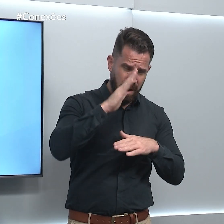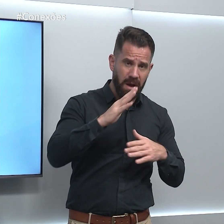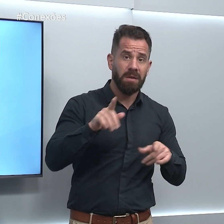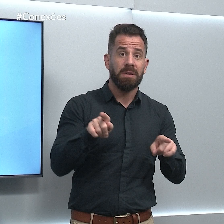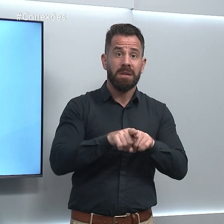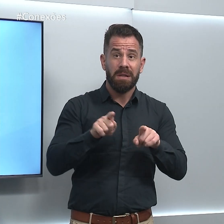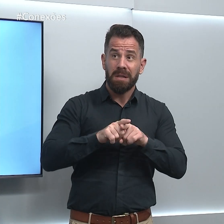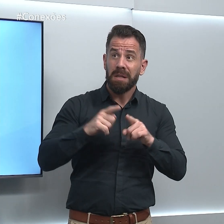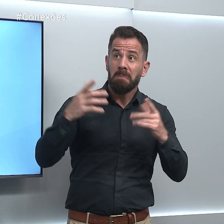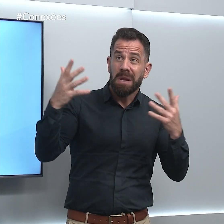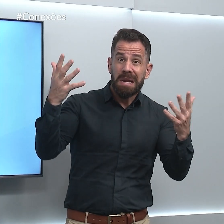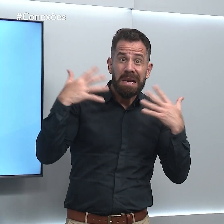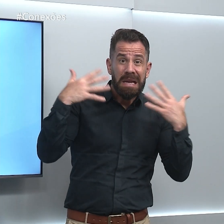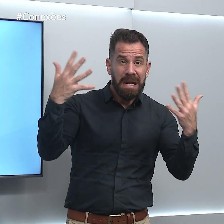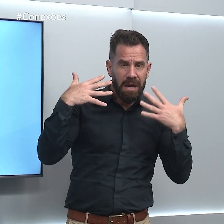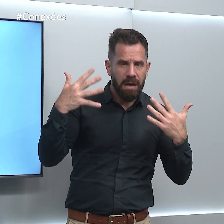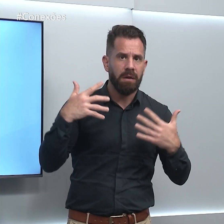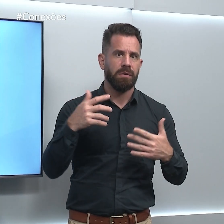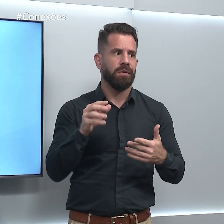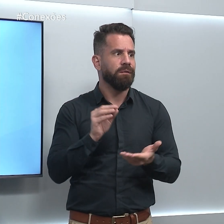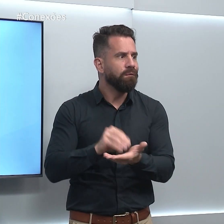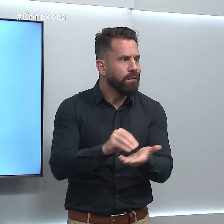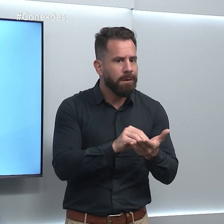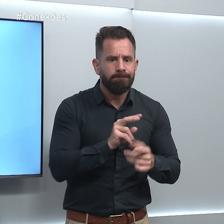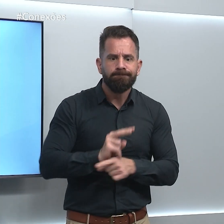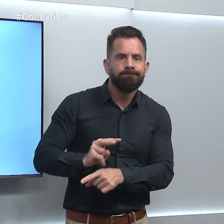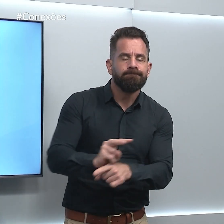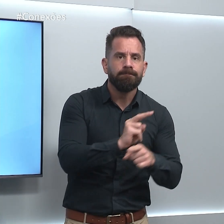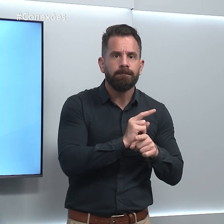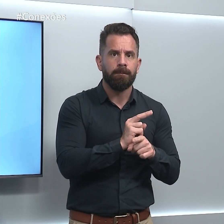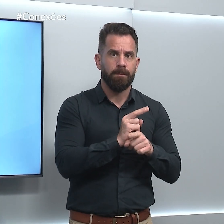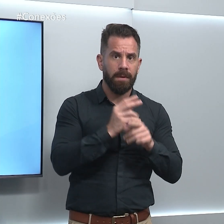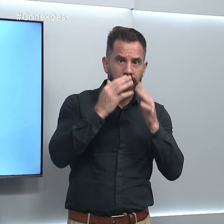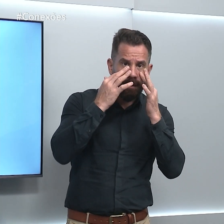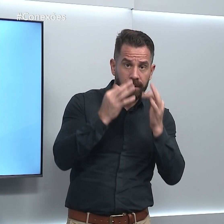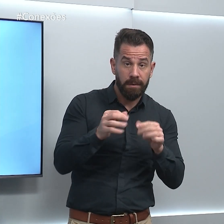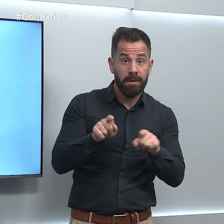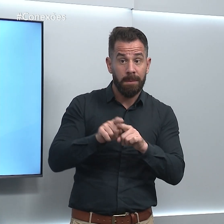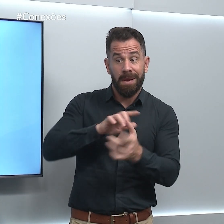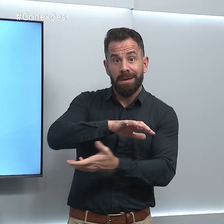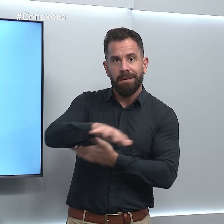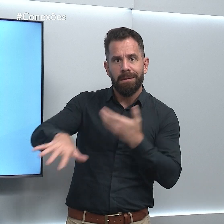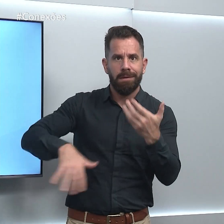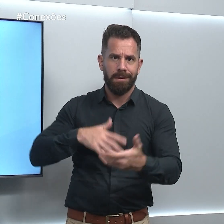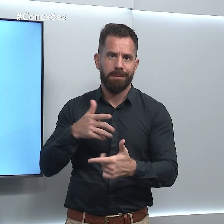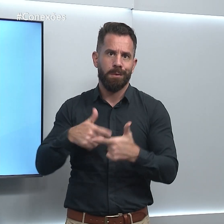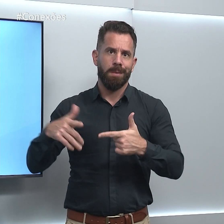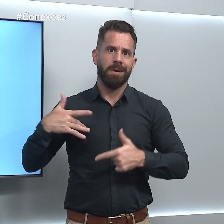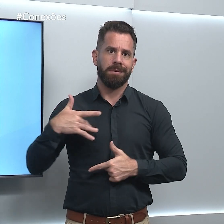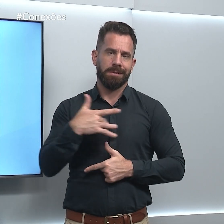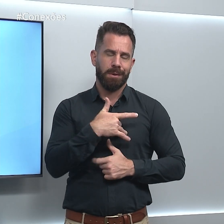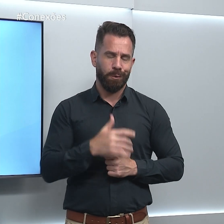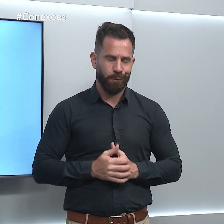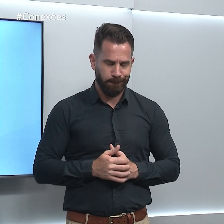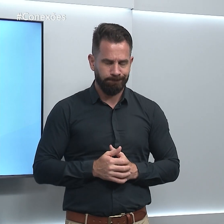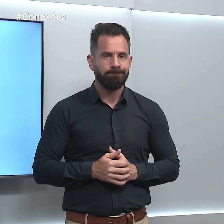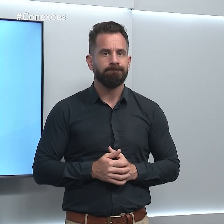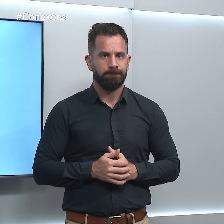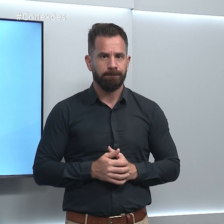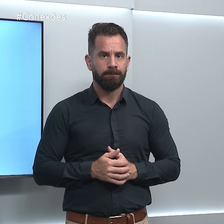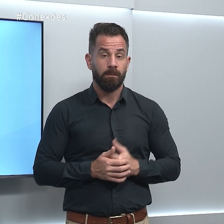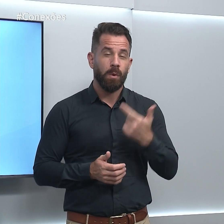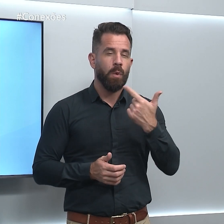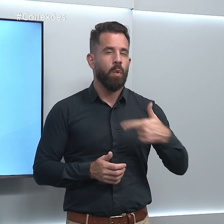quente, falta de cuidado e crise no sistema de saúde da capital. Mudando de assunto,